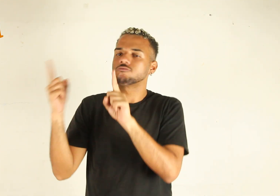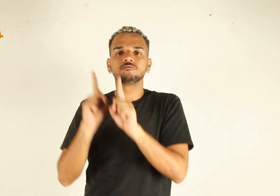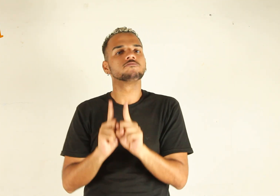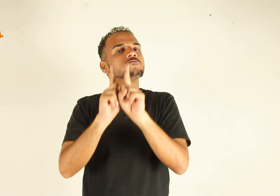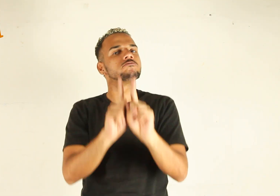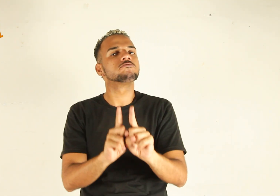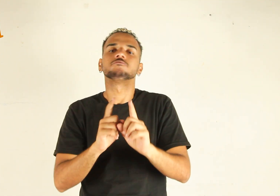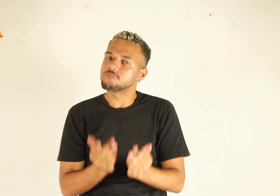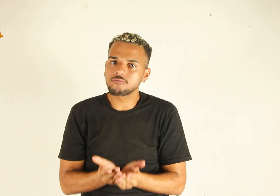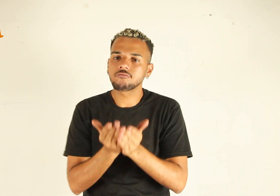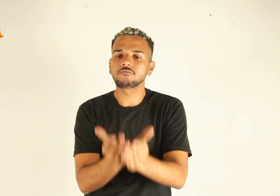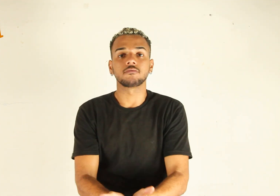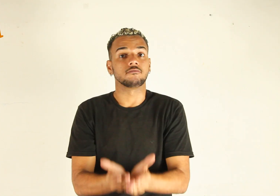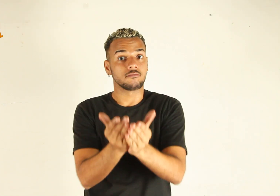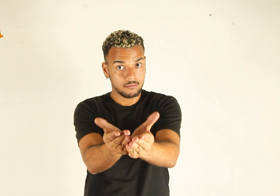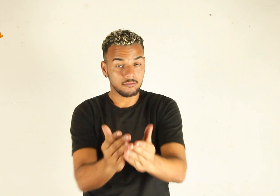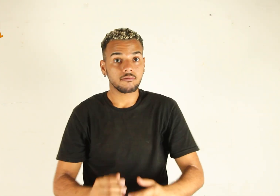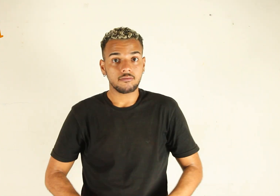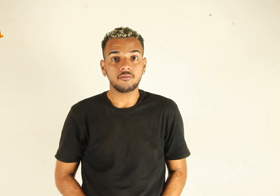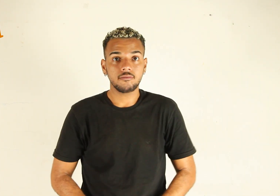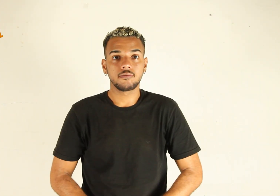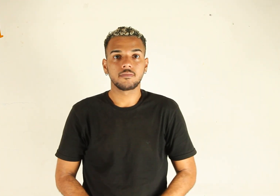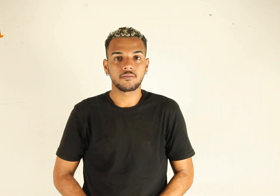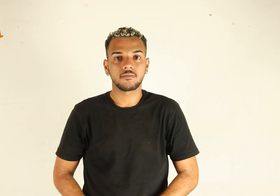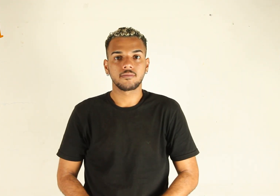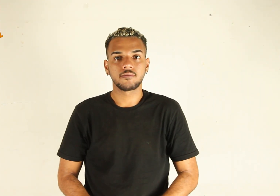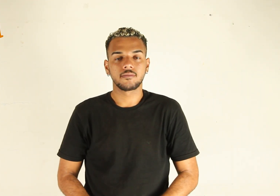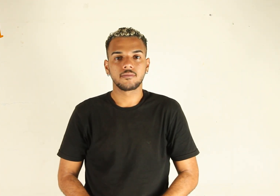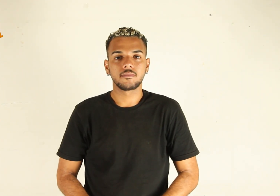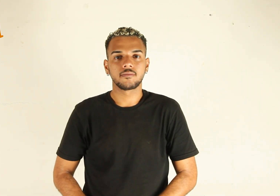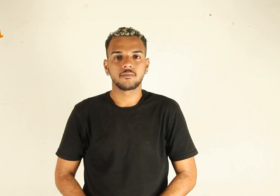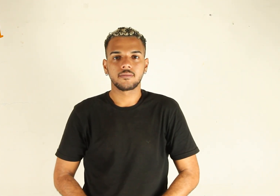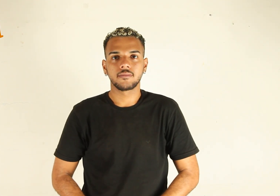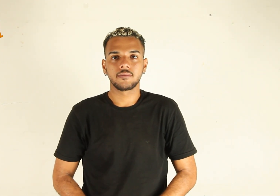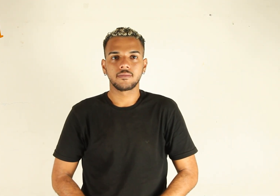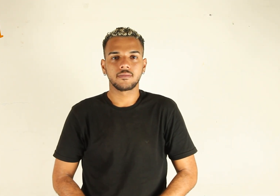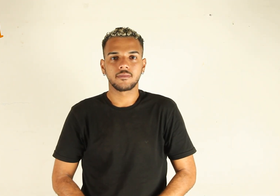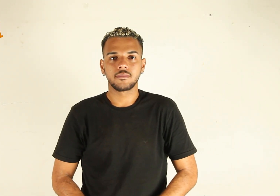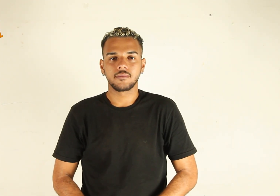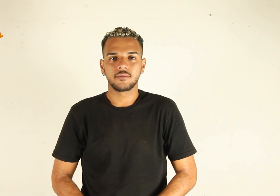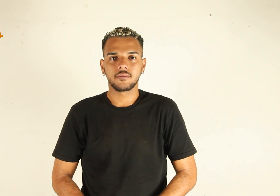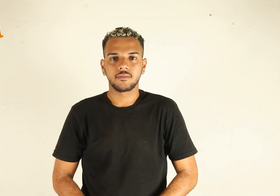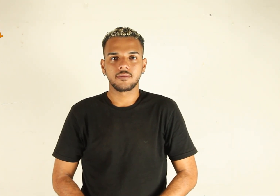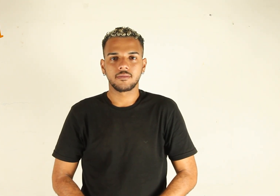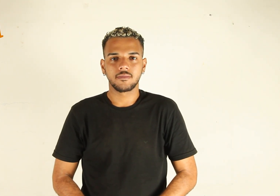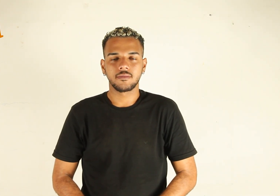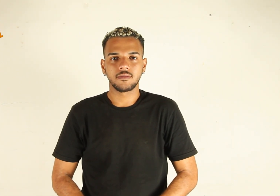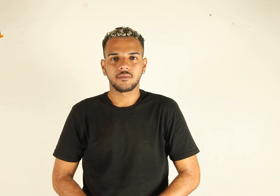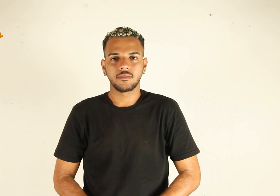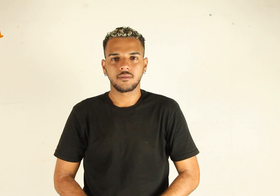Ao chegar na sala de negociações, Ginga roubou a cena. Ela vestia trajes ambundos, penas coloridas